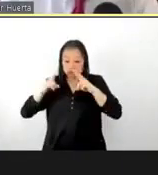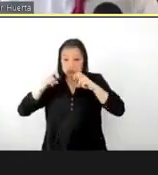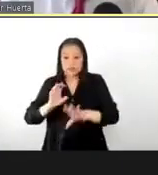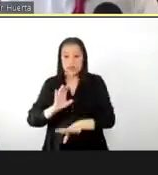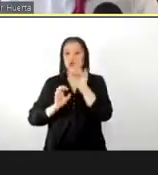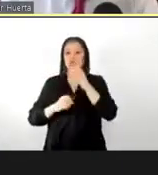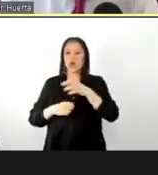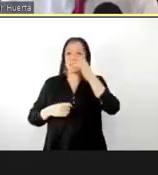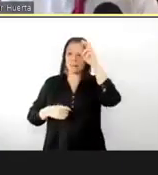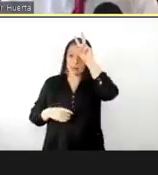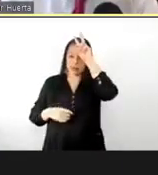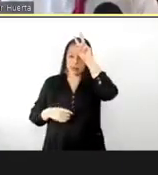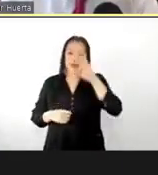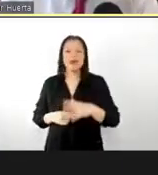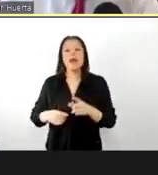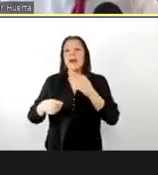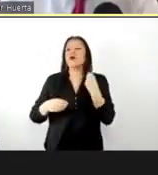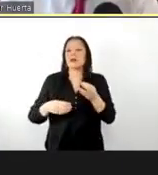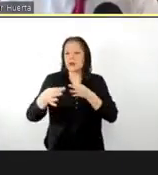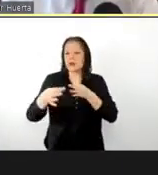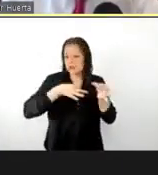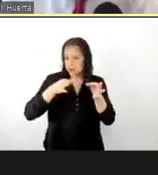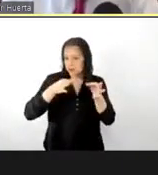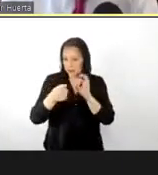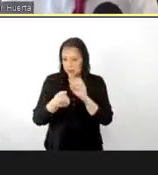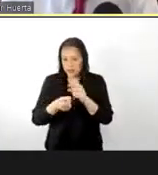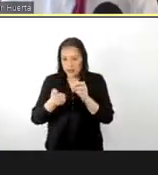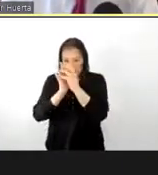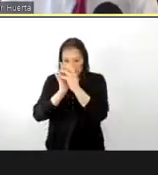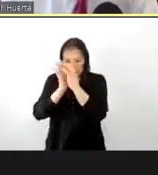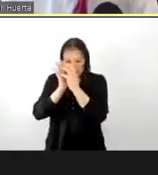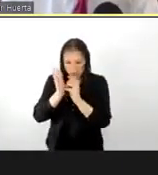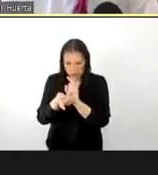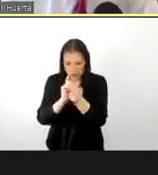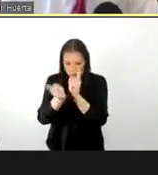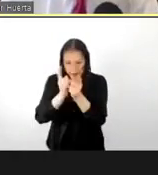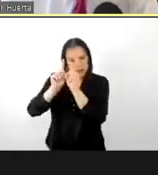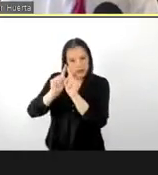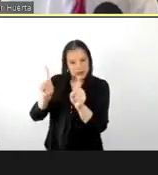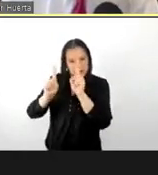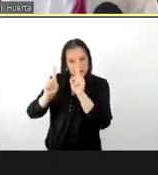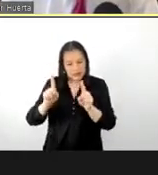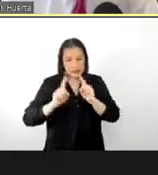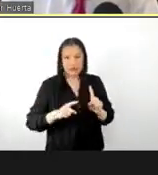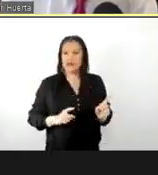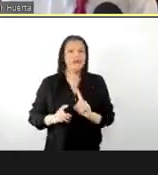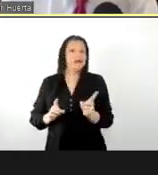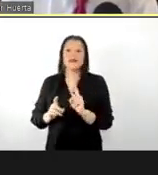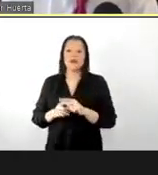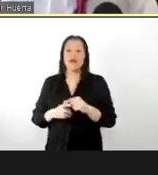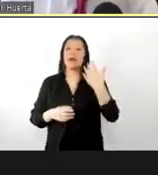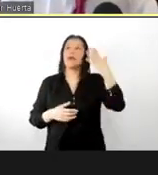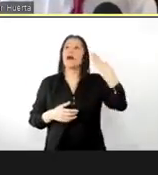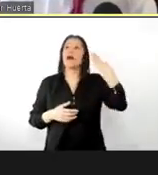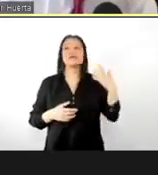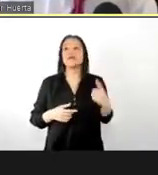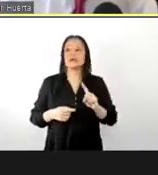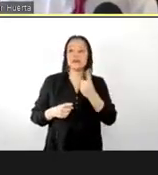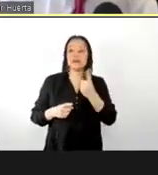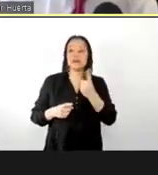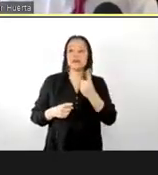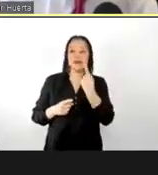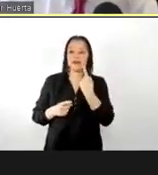que la variante, al ser un diferente virus, oiga, ya no es como los antecesores, pues, ya es